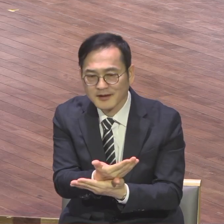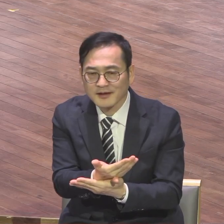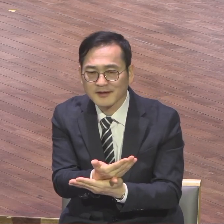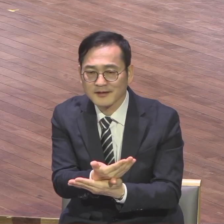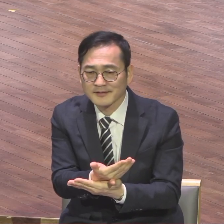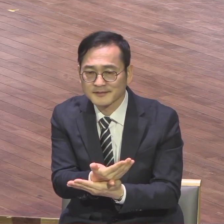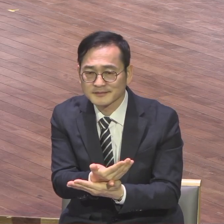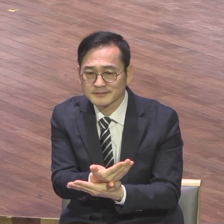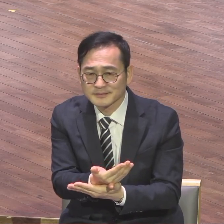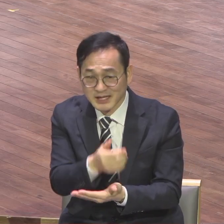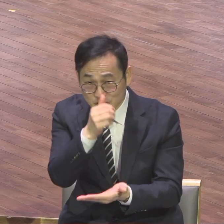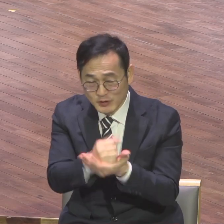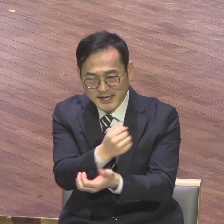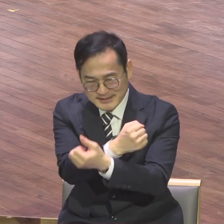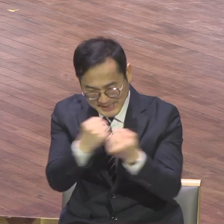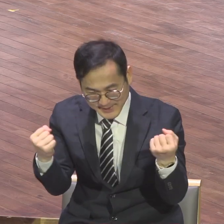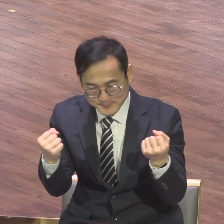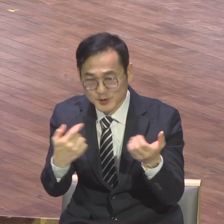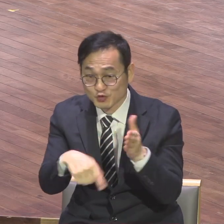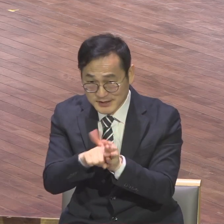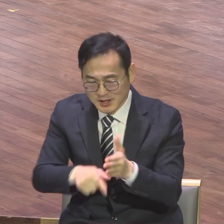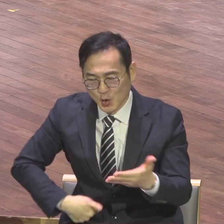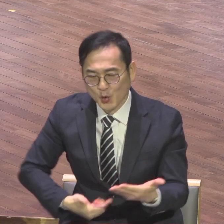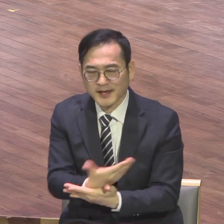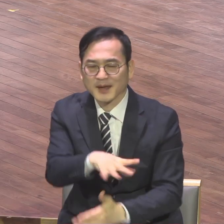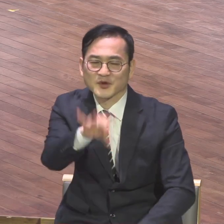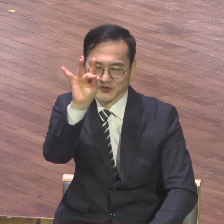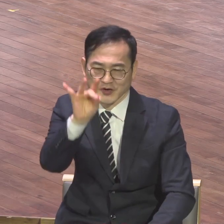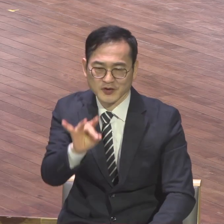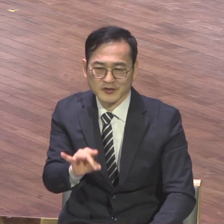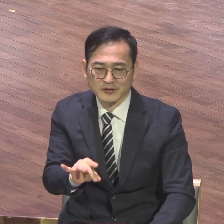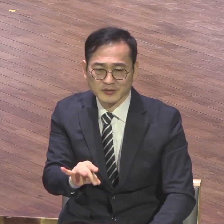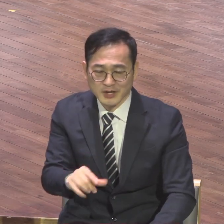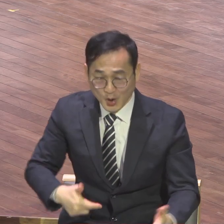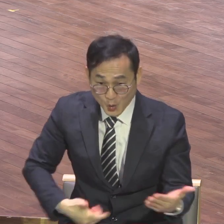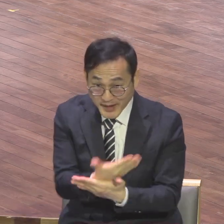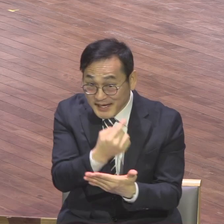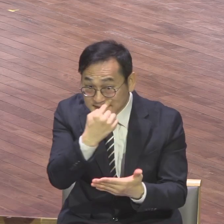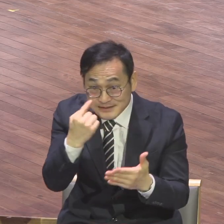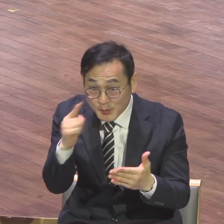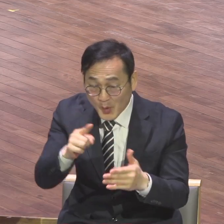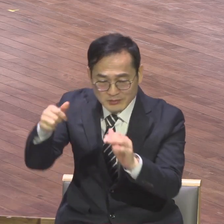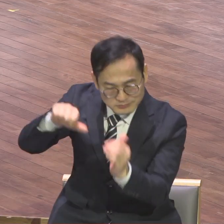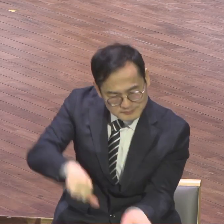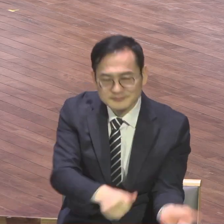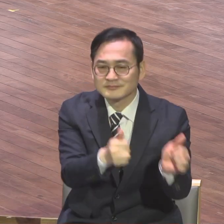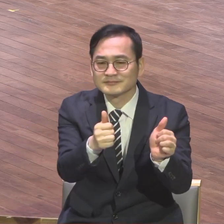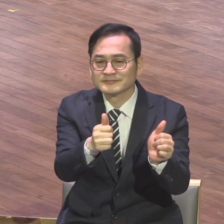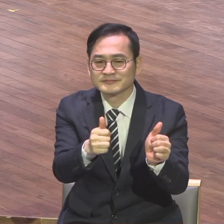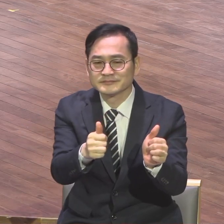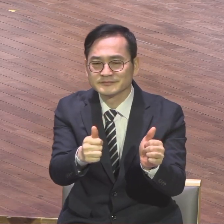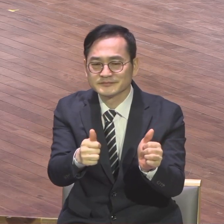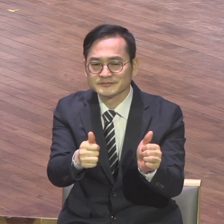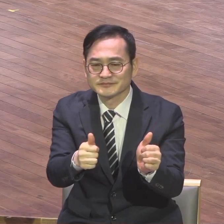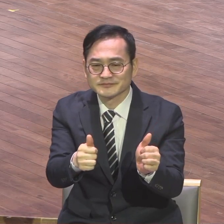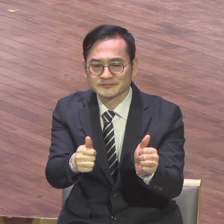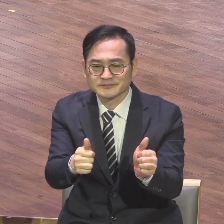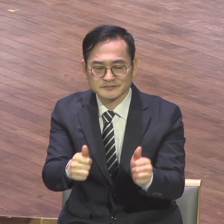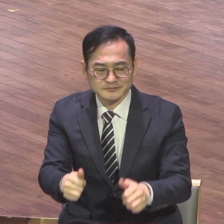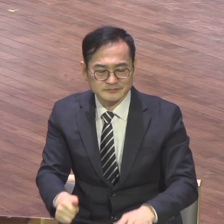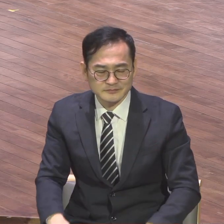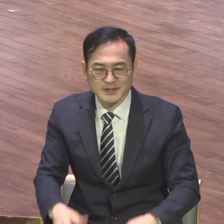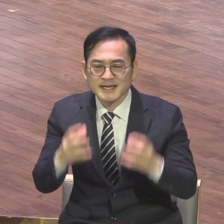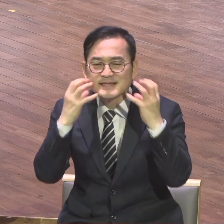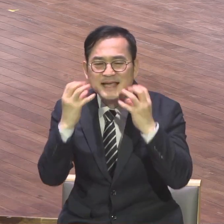회개하라. 죄 사함을 위한 회개의 물 세례를 선포했습니다. 그래서 세례 요한이란 말은